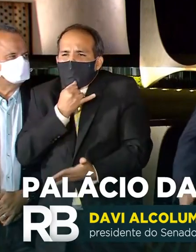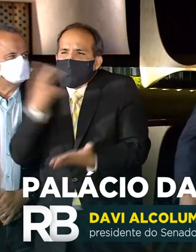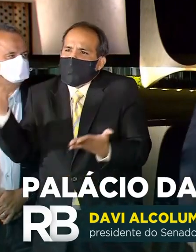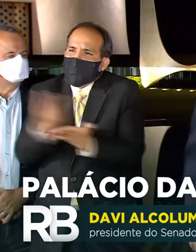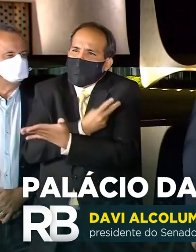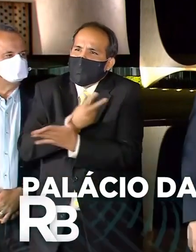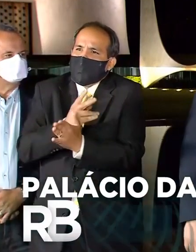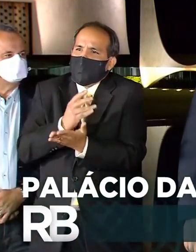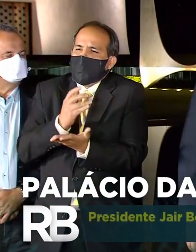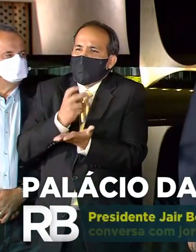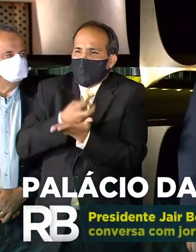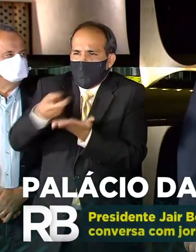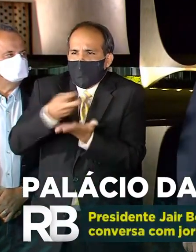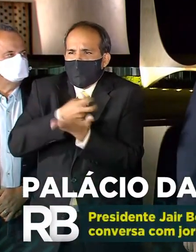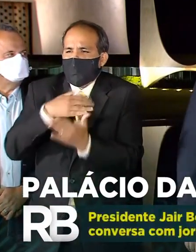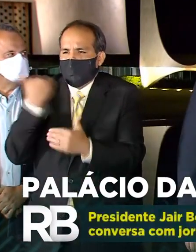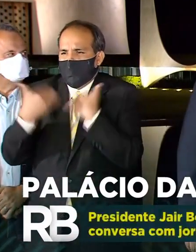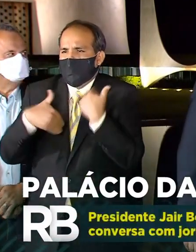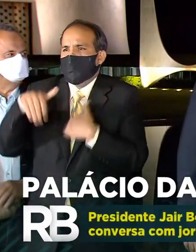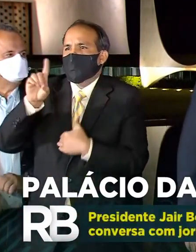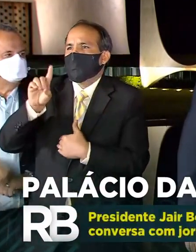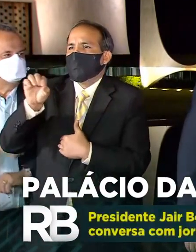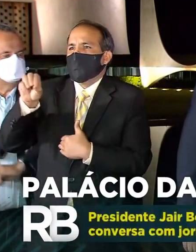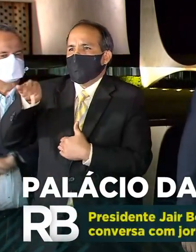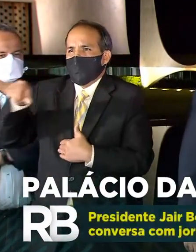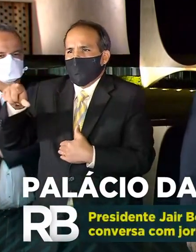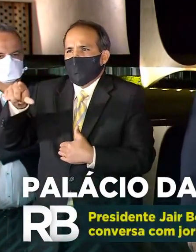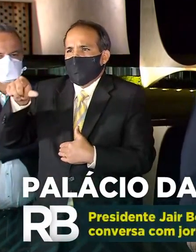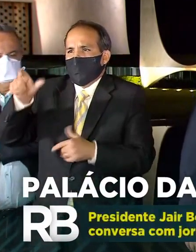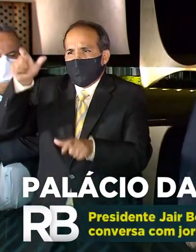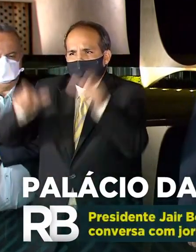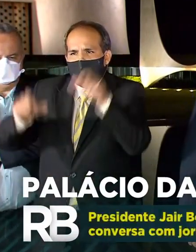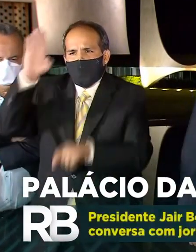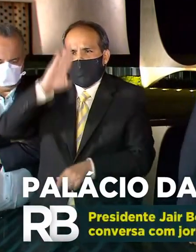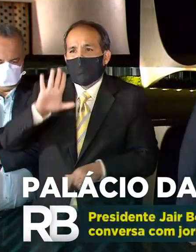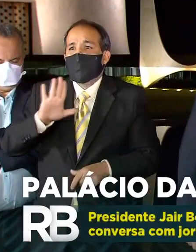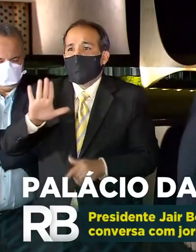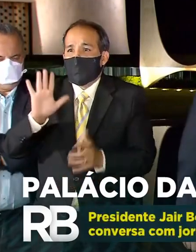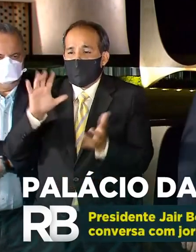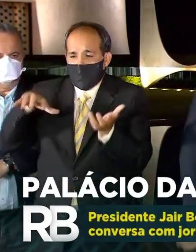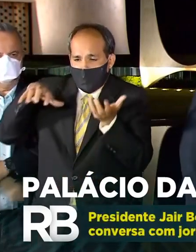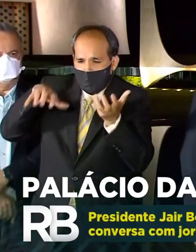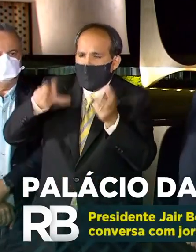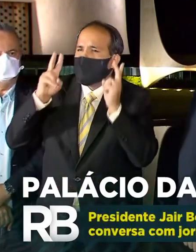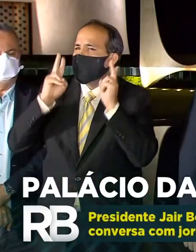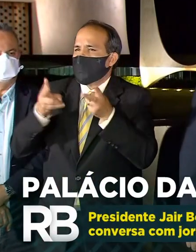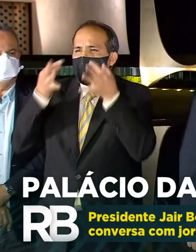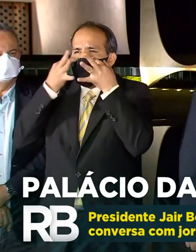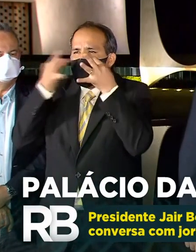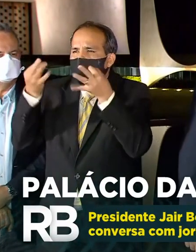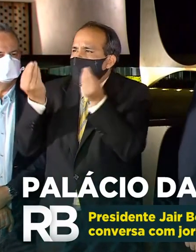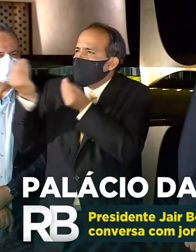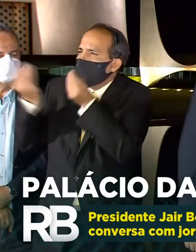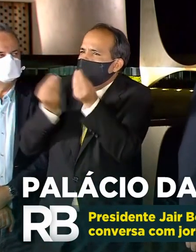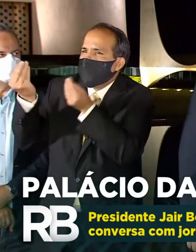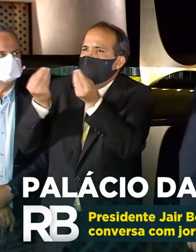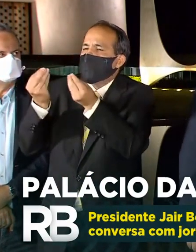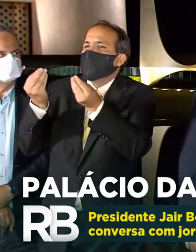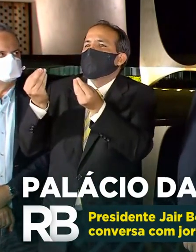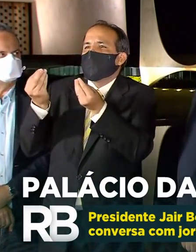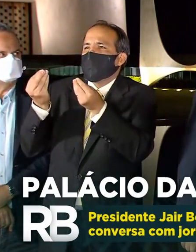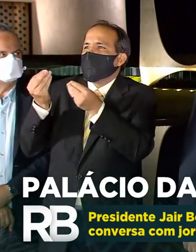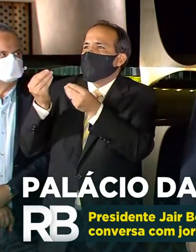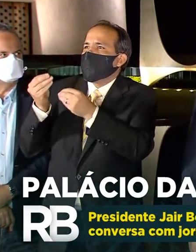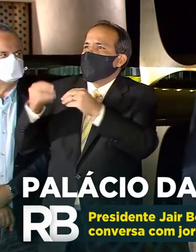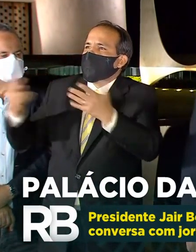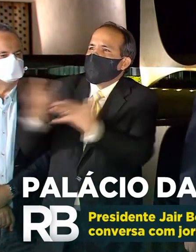mil brasileiros. Mas o parlamento sempre esteve atento a toda essa movimentação, protegendo